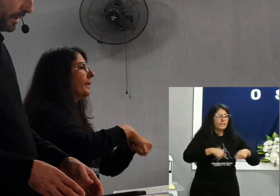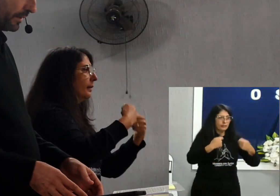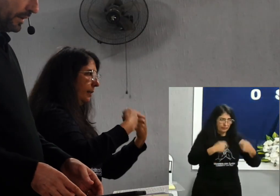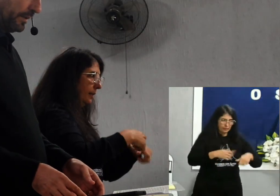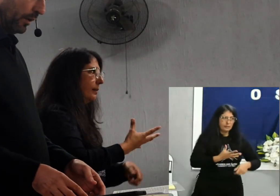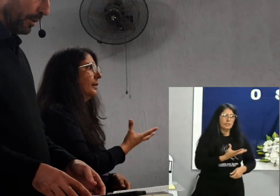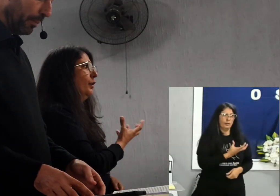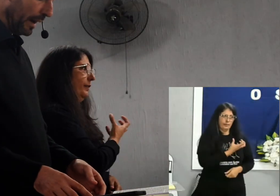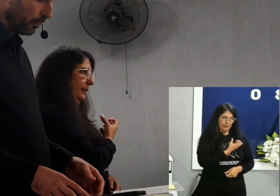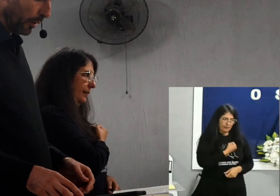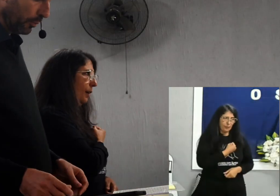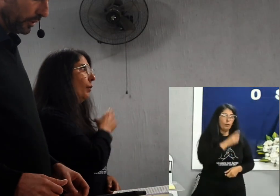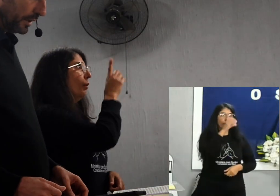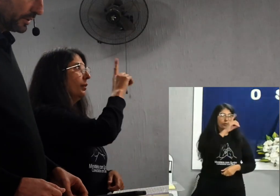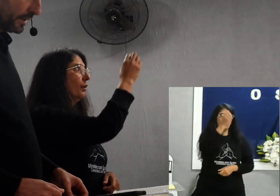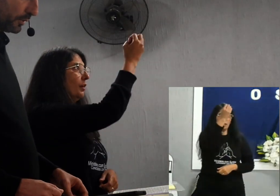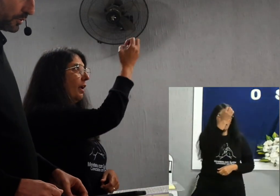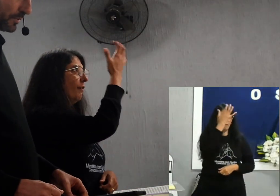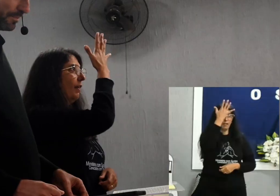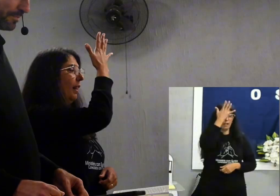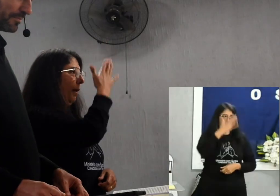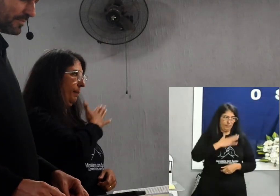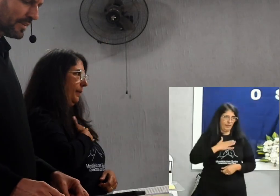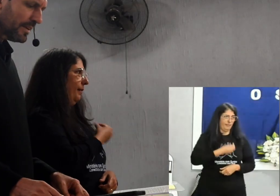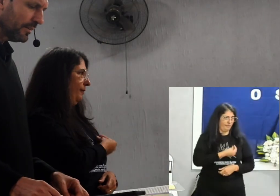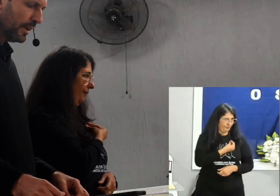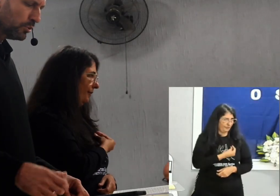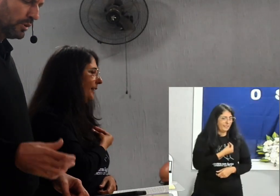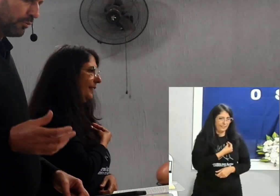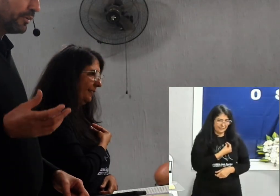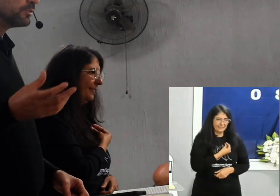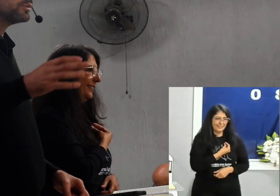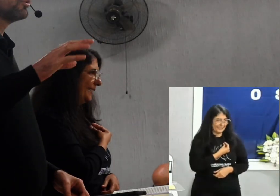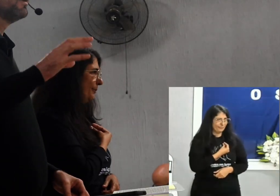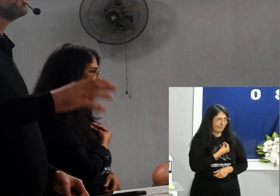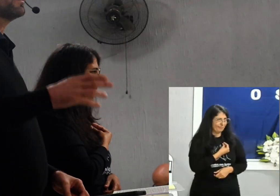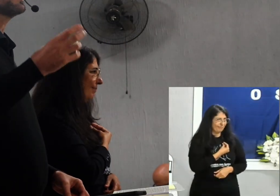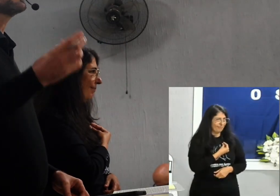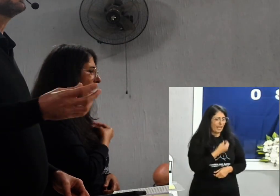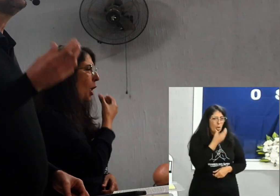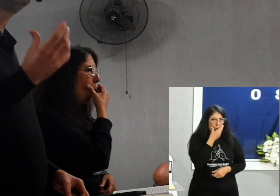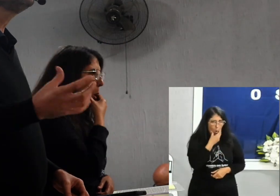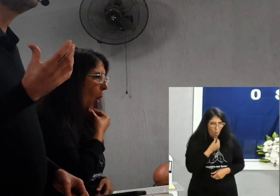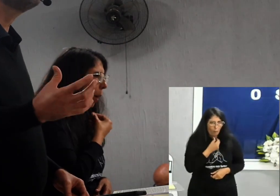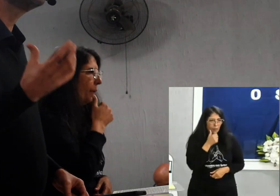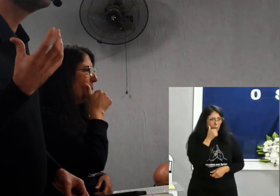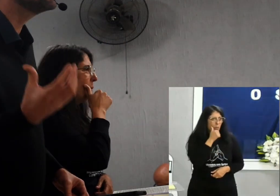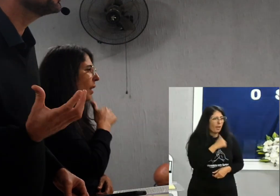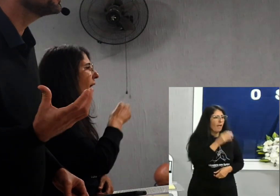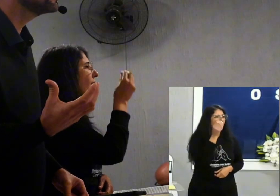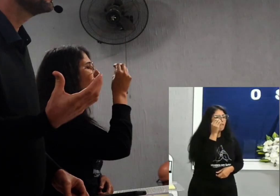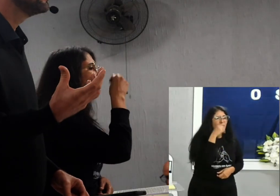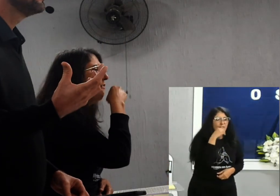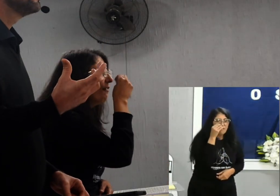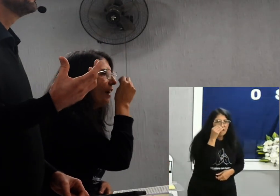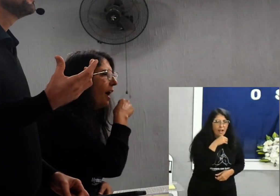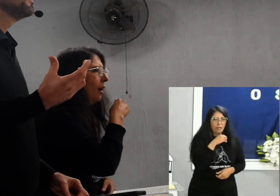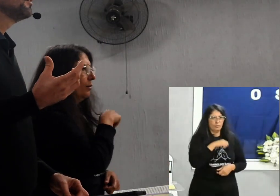O homem não é páreo para o poder de Deus. Deus não fez o ser humano para ser